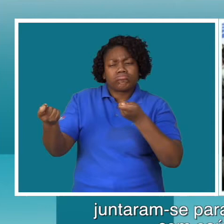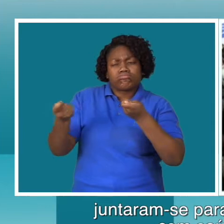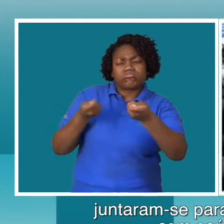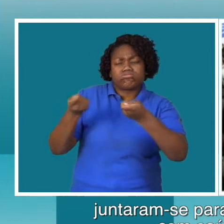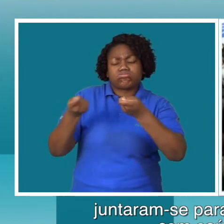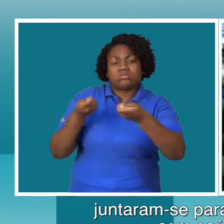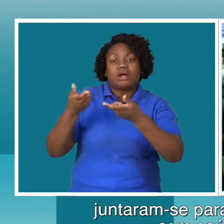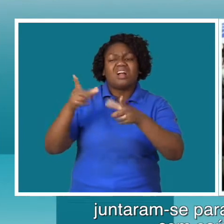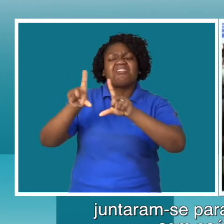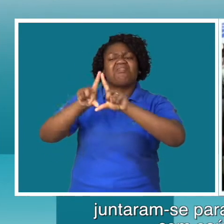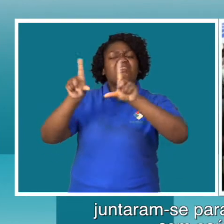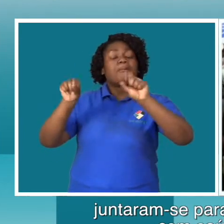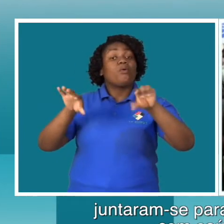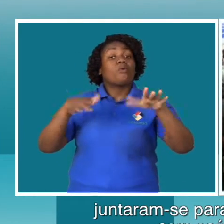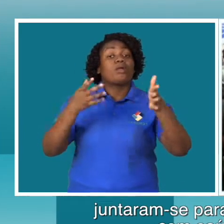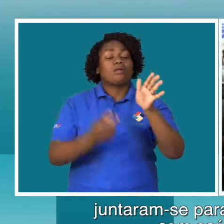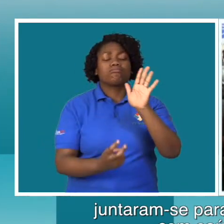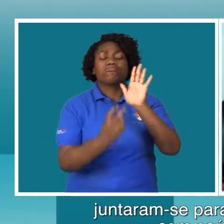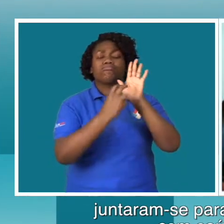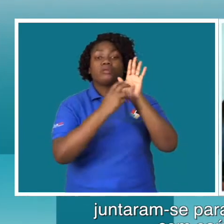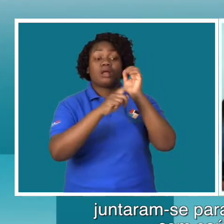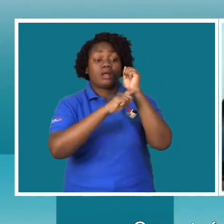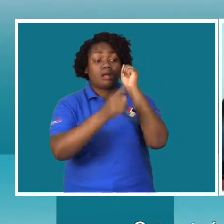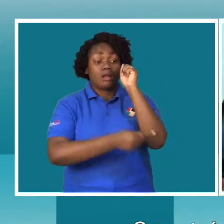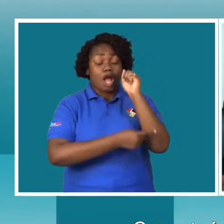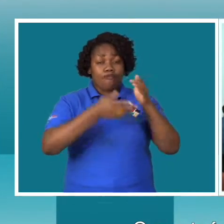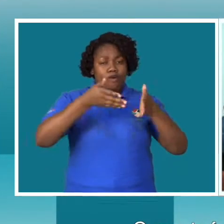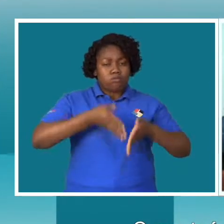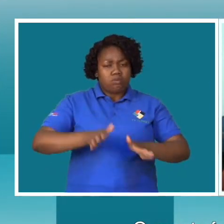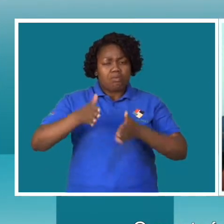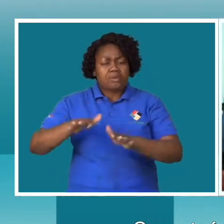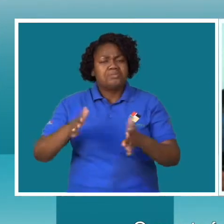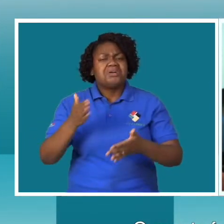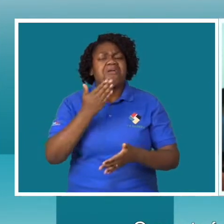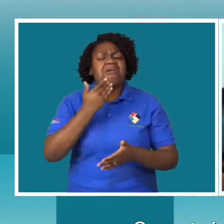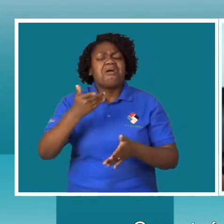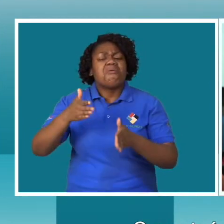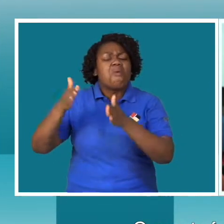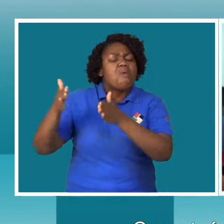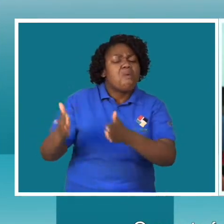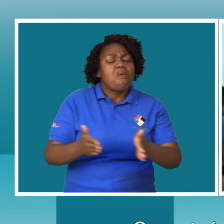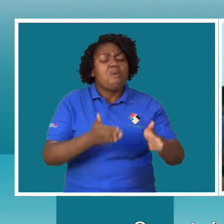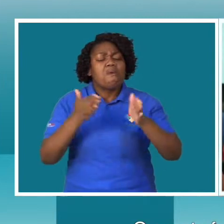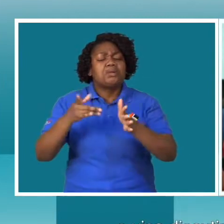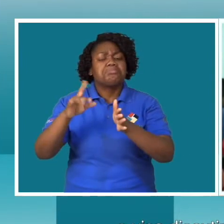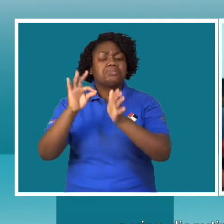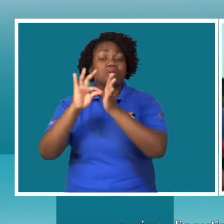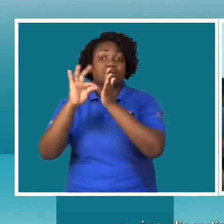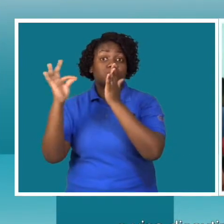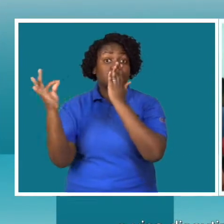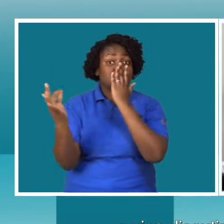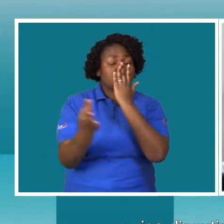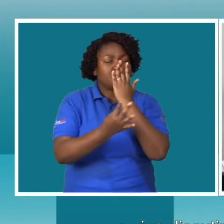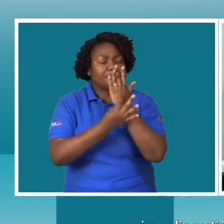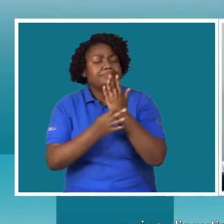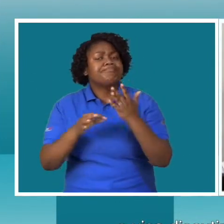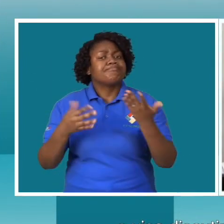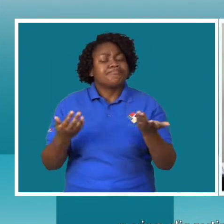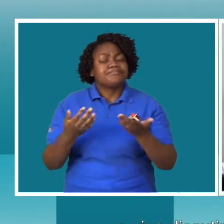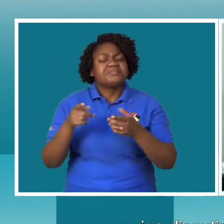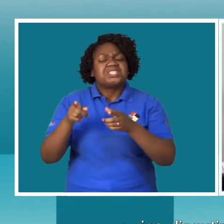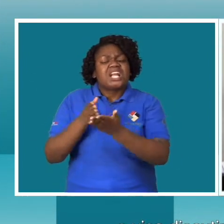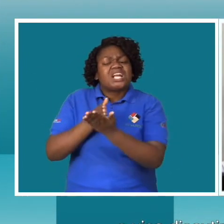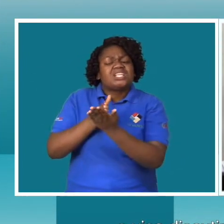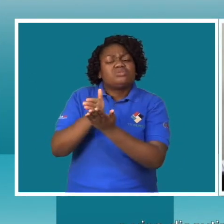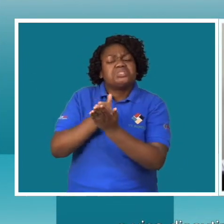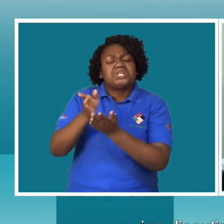relacionadas com saúde sexual e reprodutiva. O evento foi organizado pela MUDEFA e visa discutir estratégias de